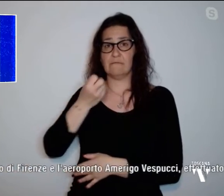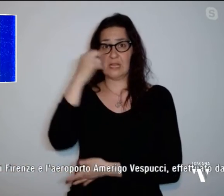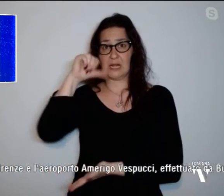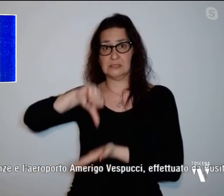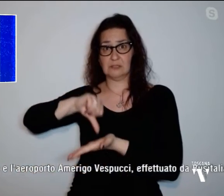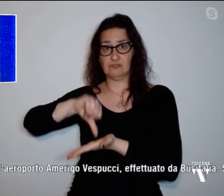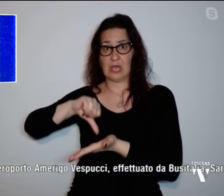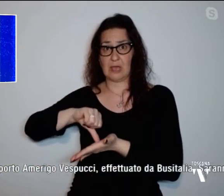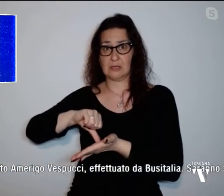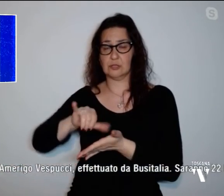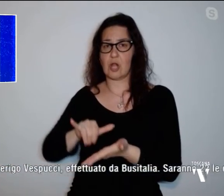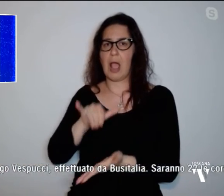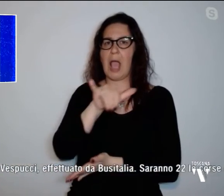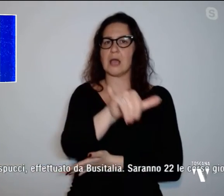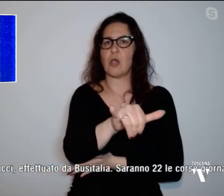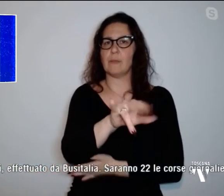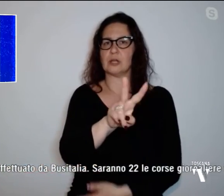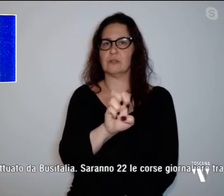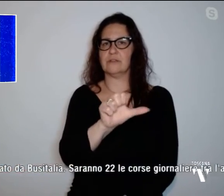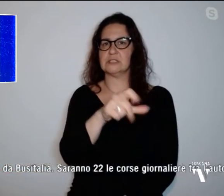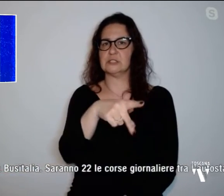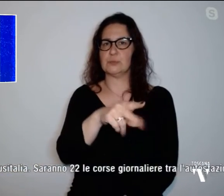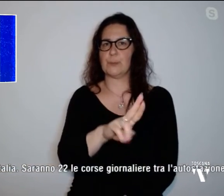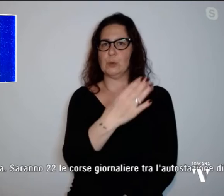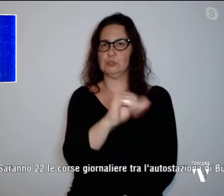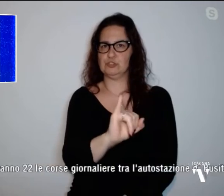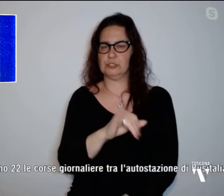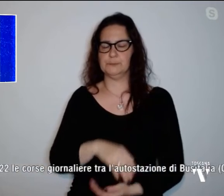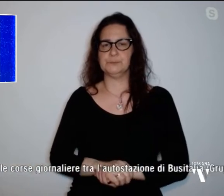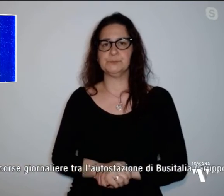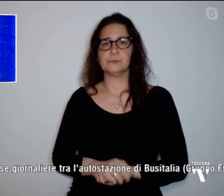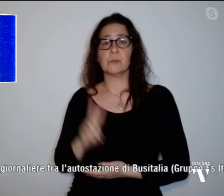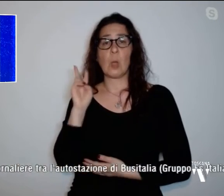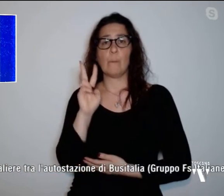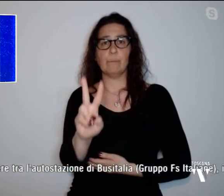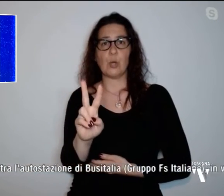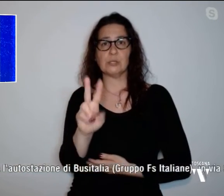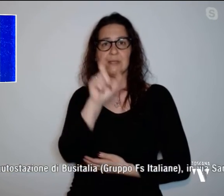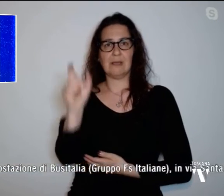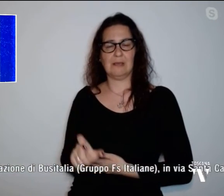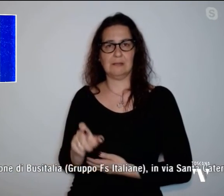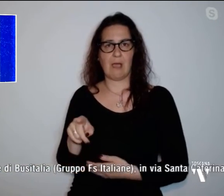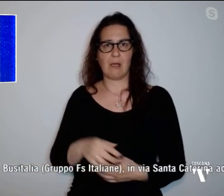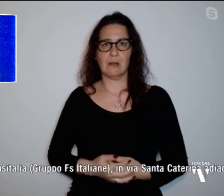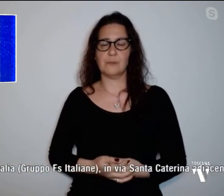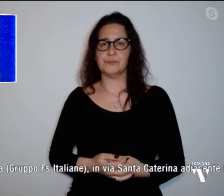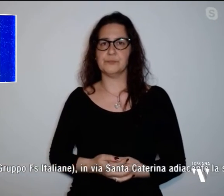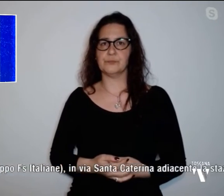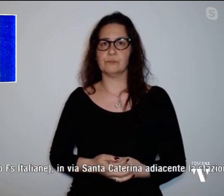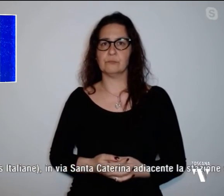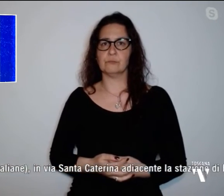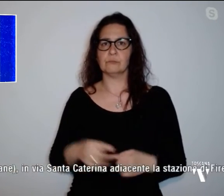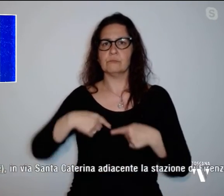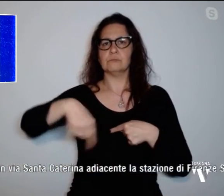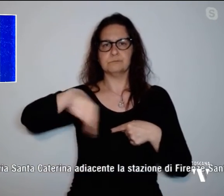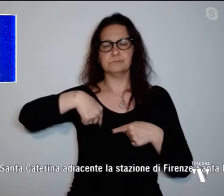l'aeroporto Amerigo Vespucci, effettuato da Bus Italia. Saranno 22 le corse